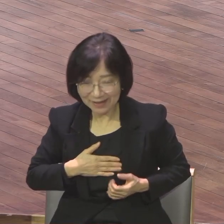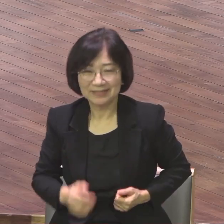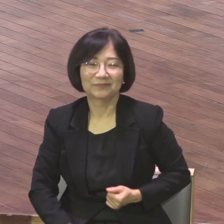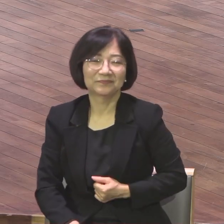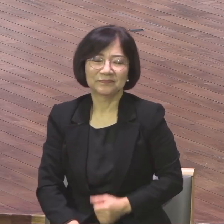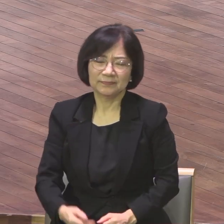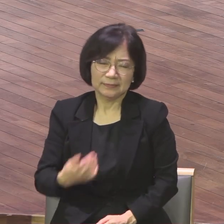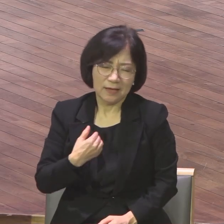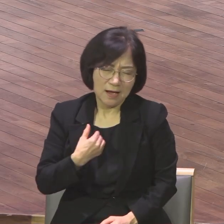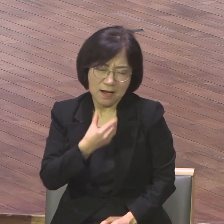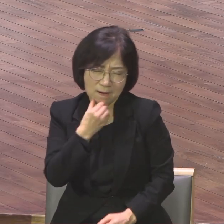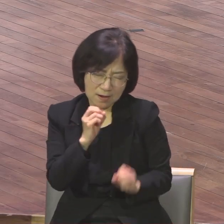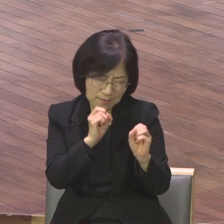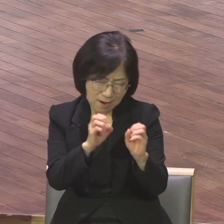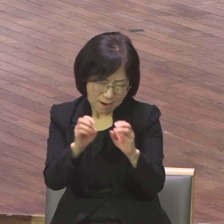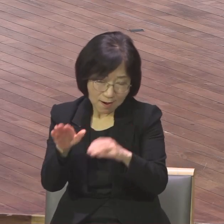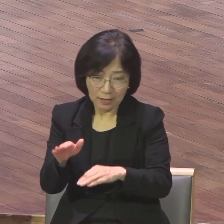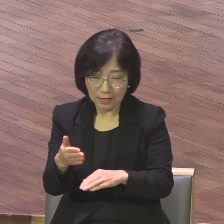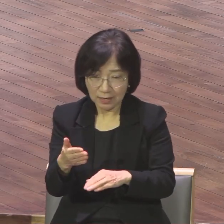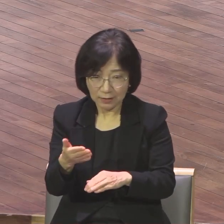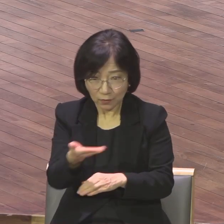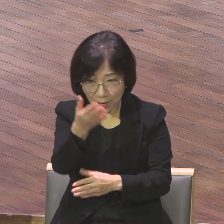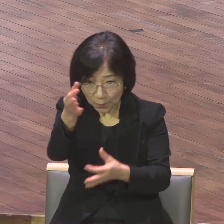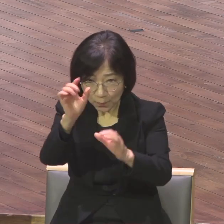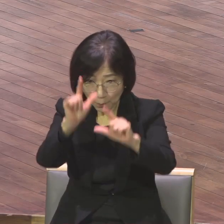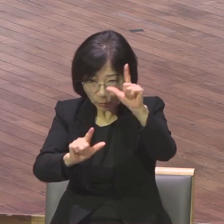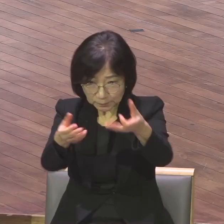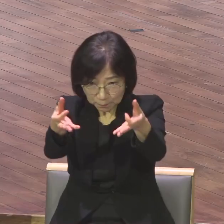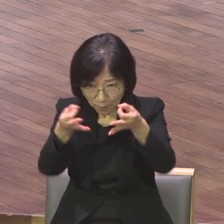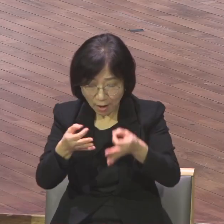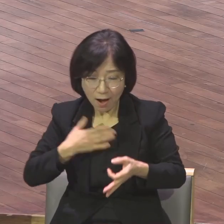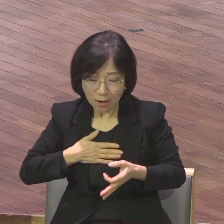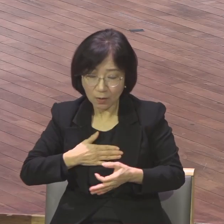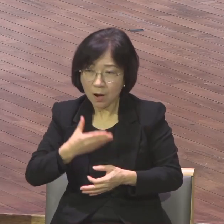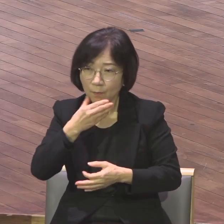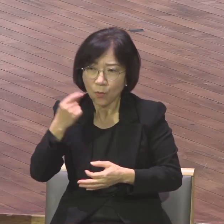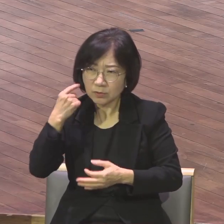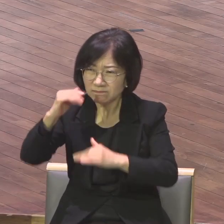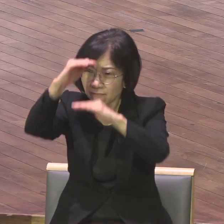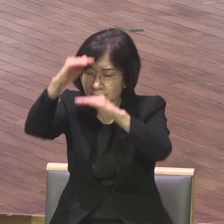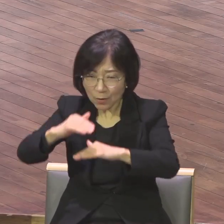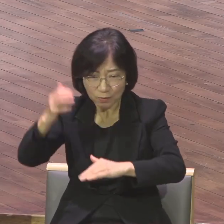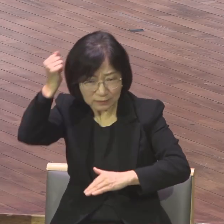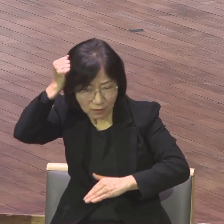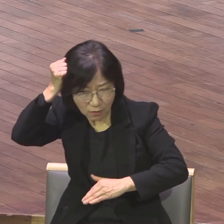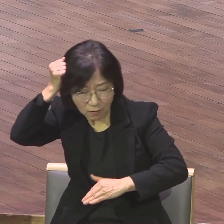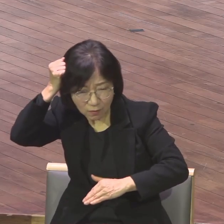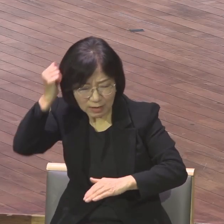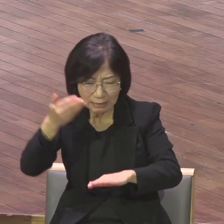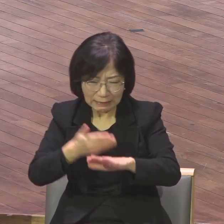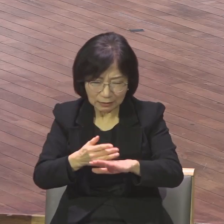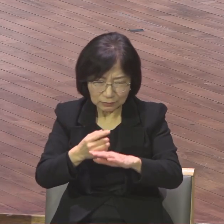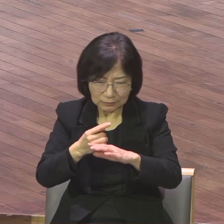너희들에게 어떻게 복음을 전했으며 전한 복음의 내용이 뭔지 그것만 좀 묵상해다오.